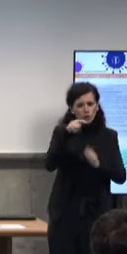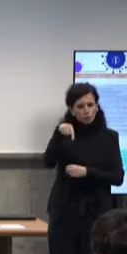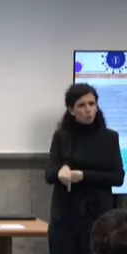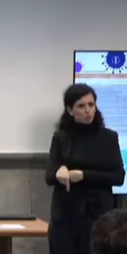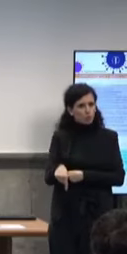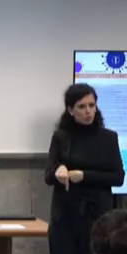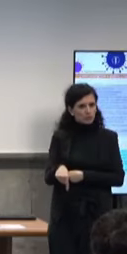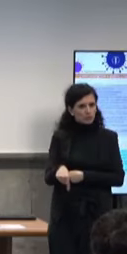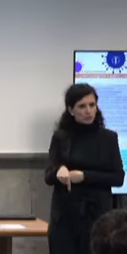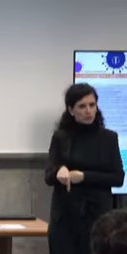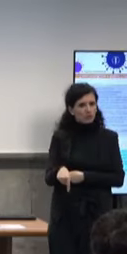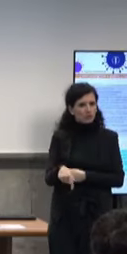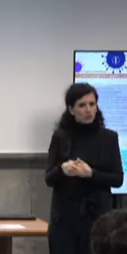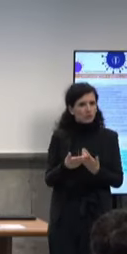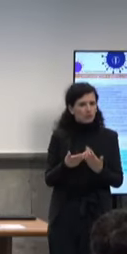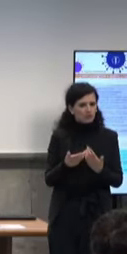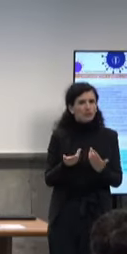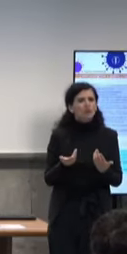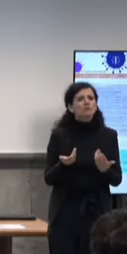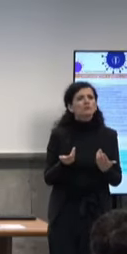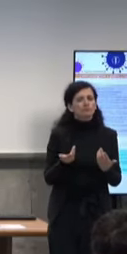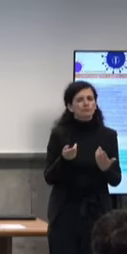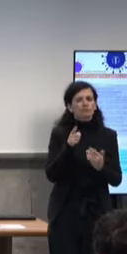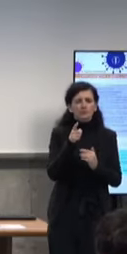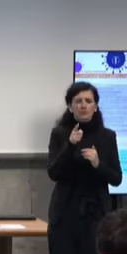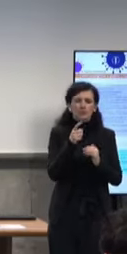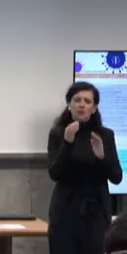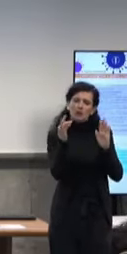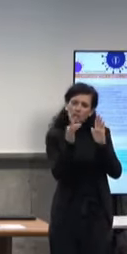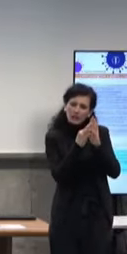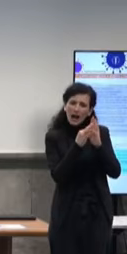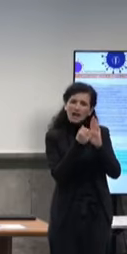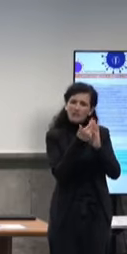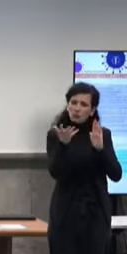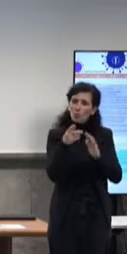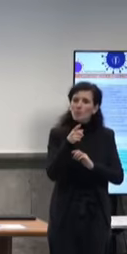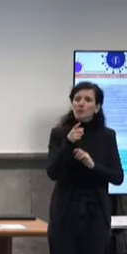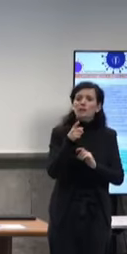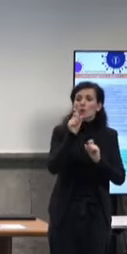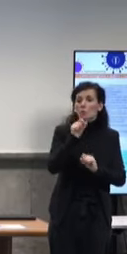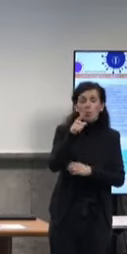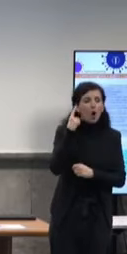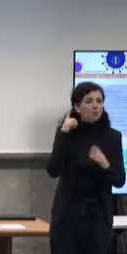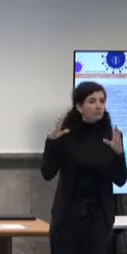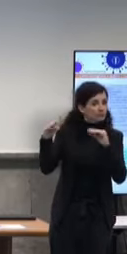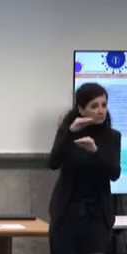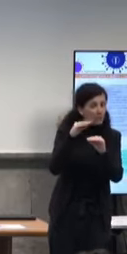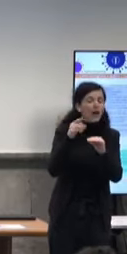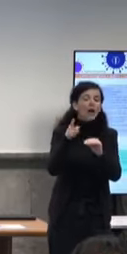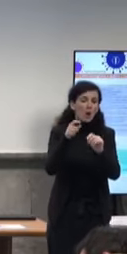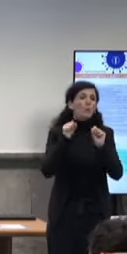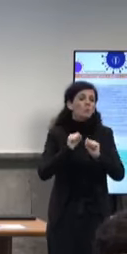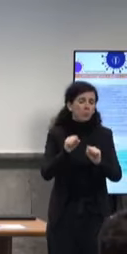in quel caso l'elemento di maggiore incidenza che di alle altri dati che leggo aver sentito è anche dovuto al fatto che